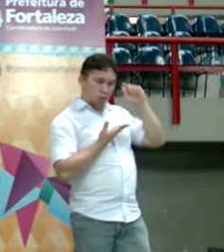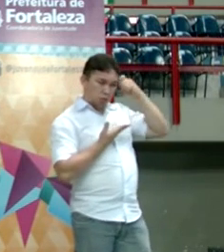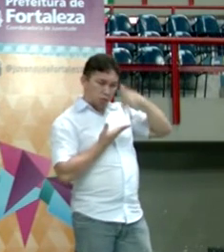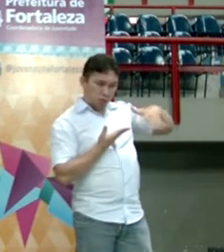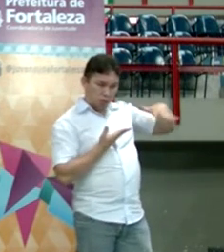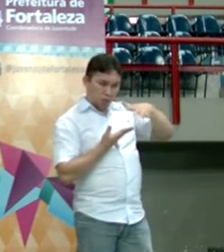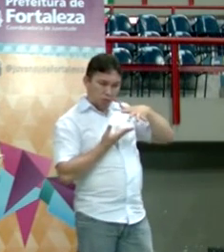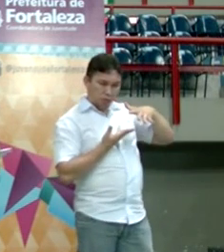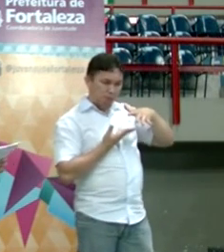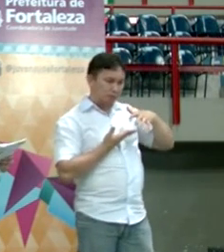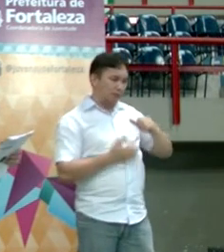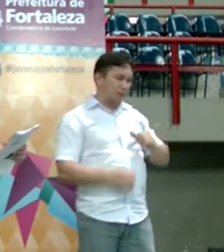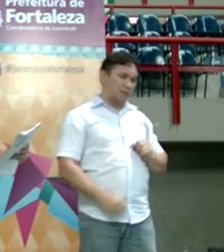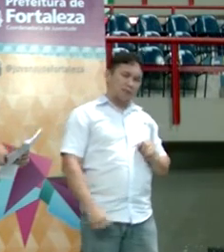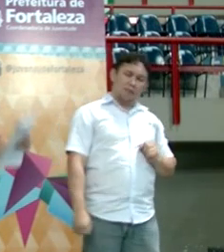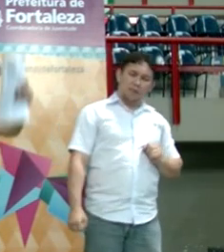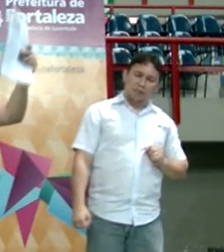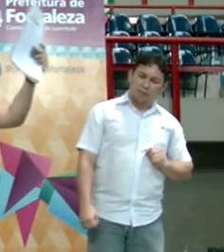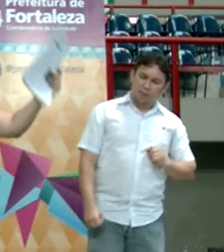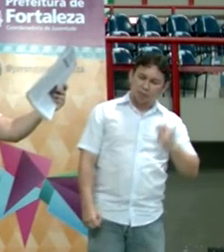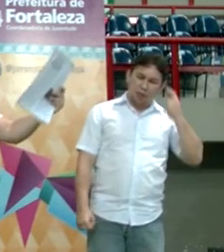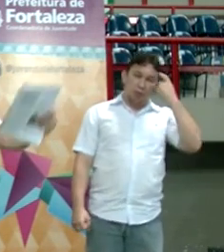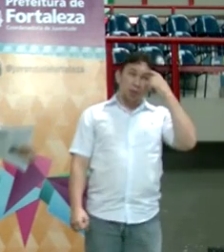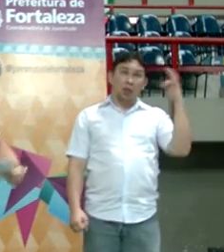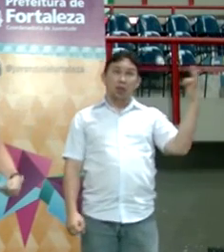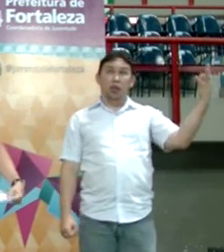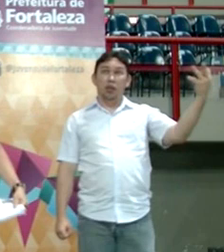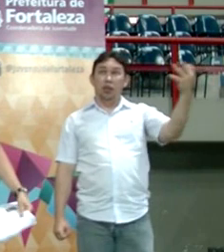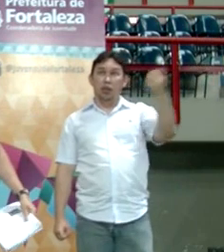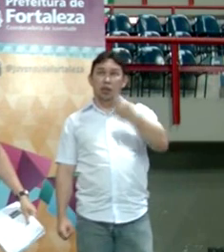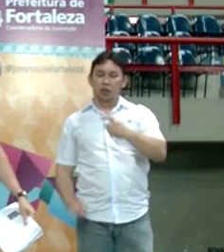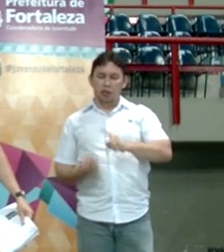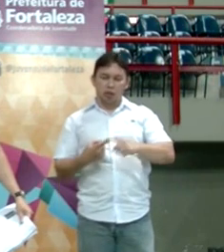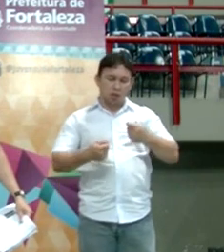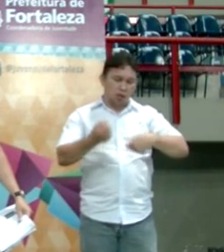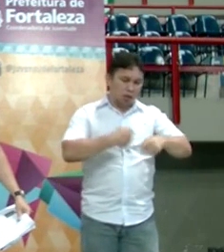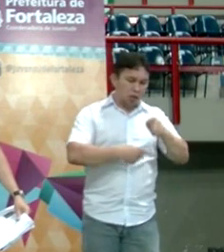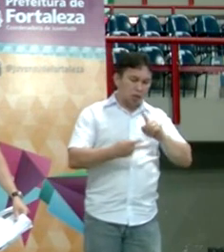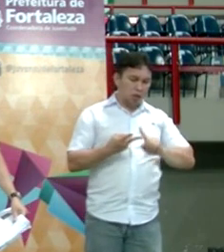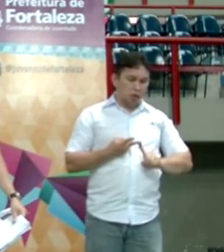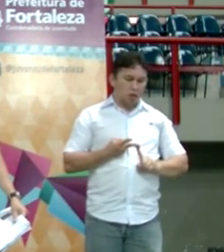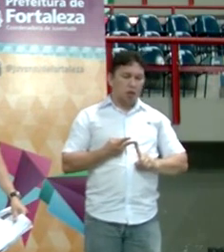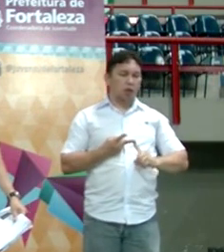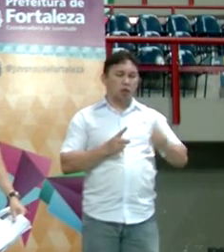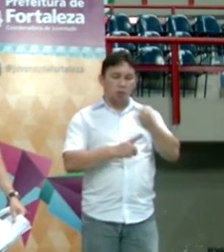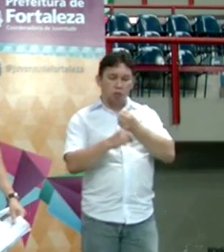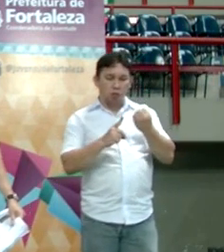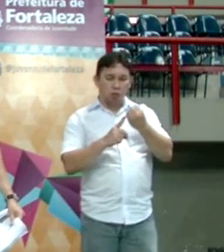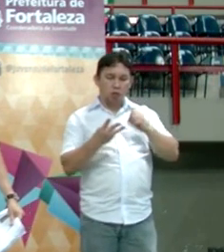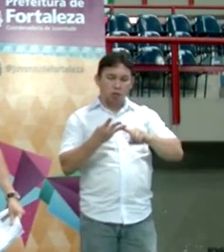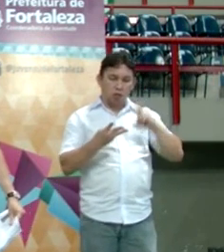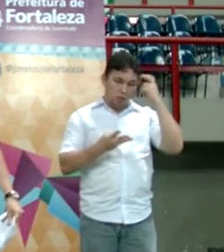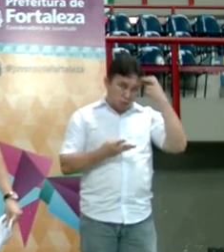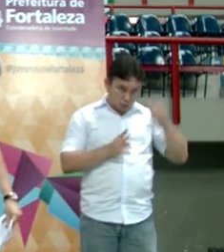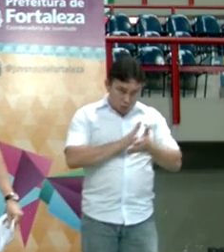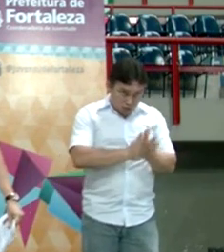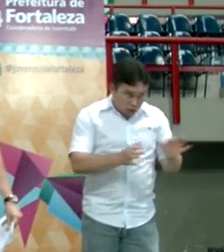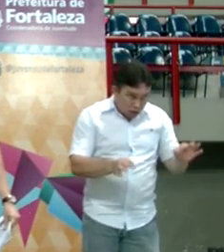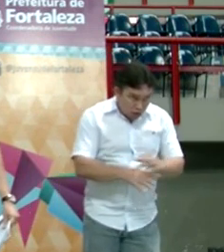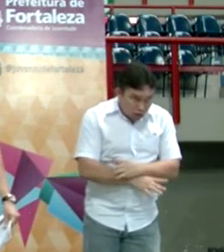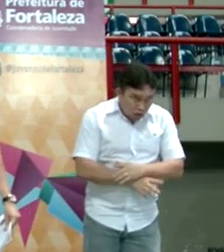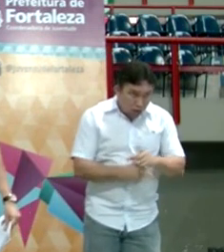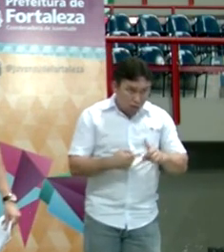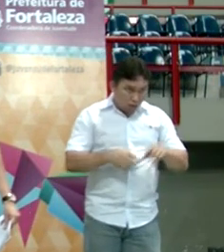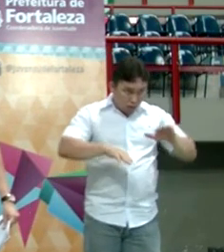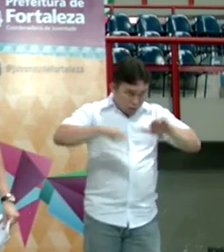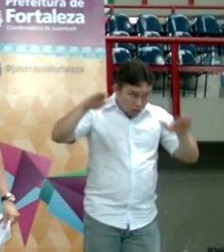eliminou as influências do apartheid, eu tenho que pensar em tudo. Isso inclui economia, sociedade, cultura. Acabou o preconceito?